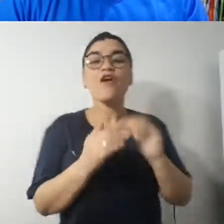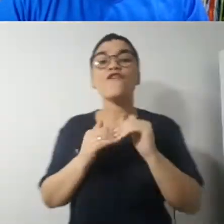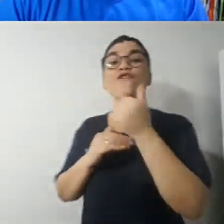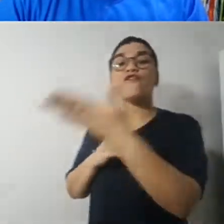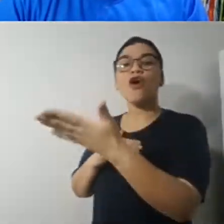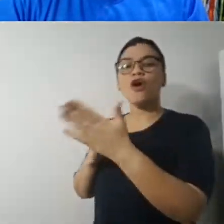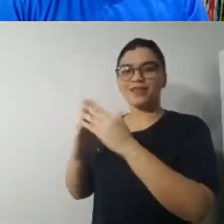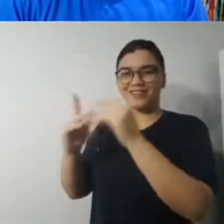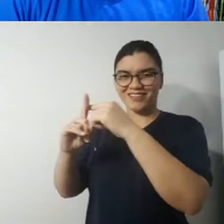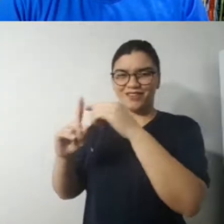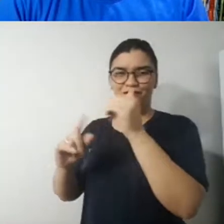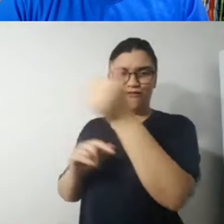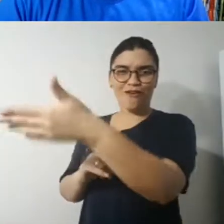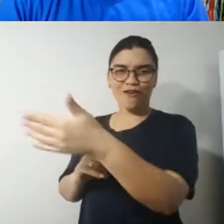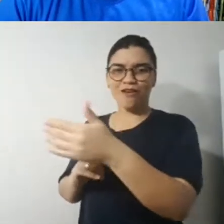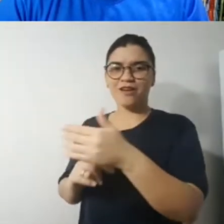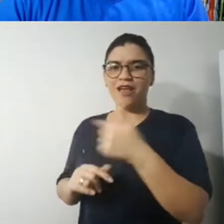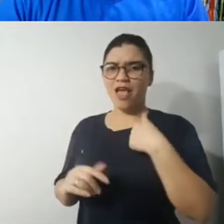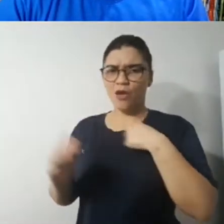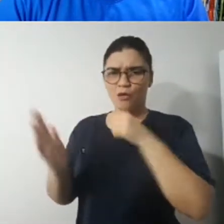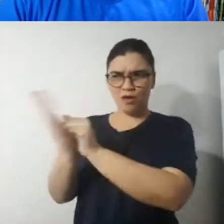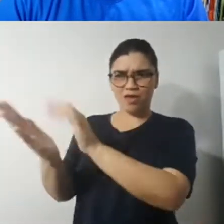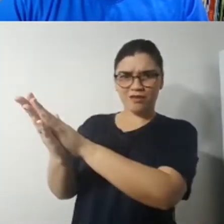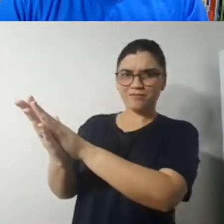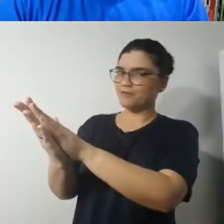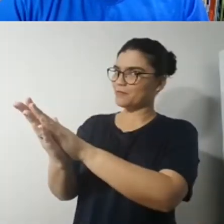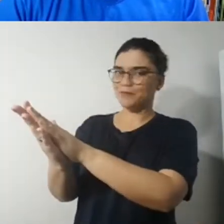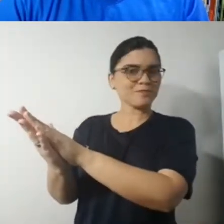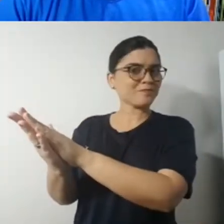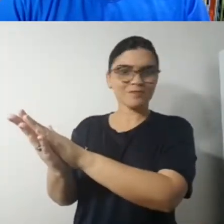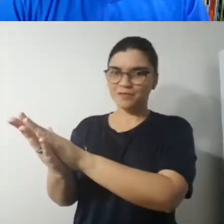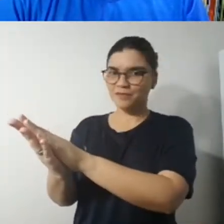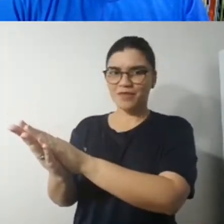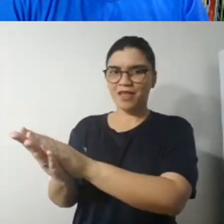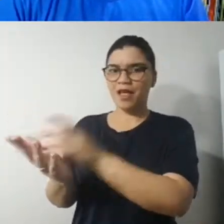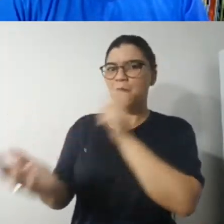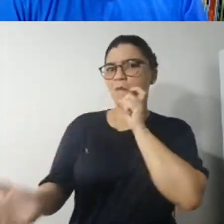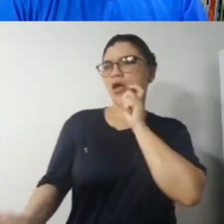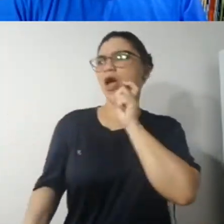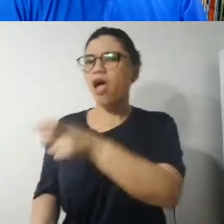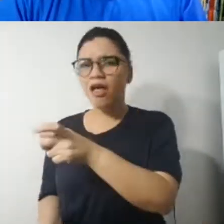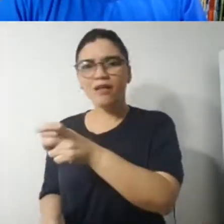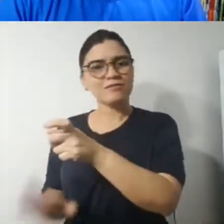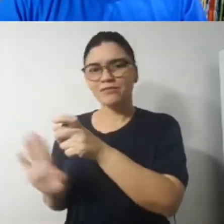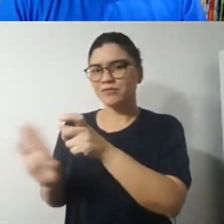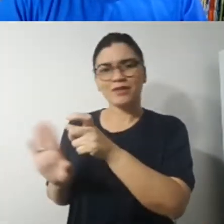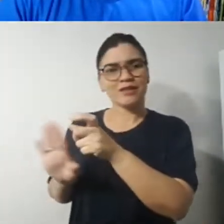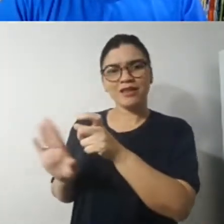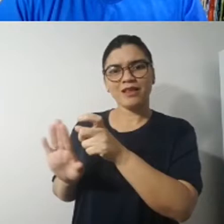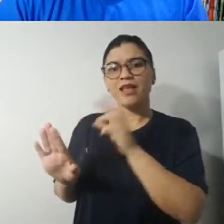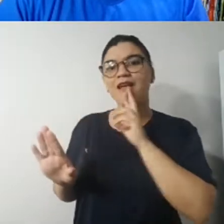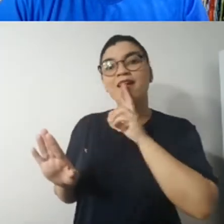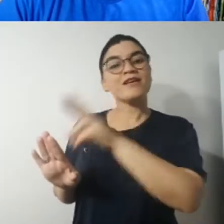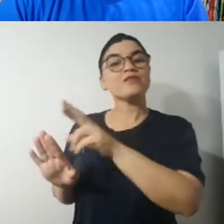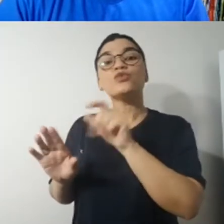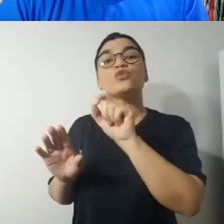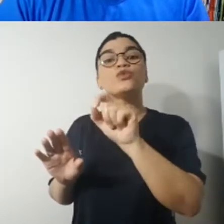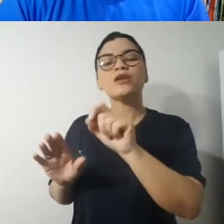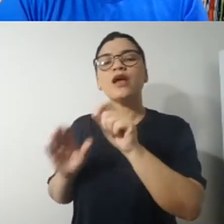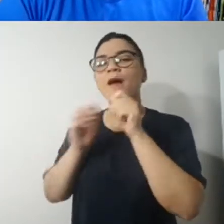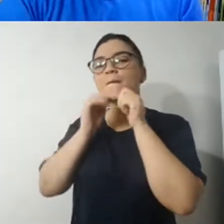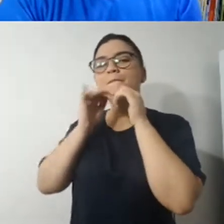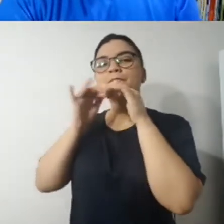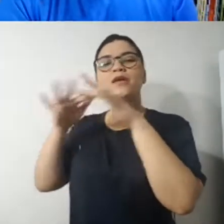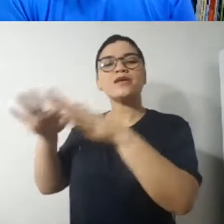não posso pagar mal com mal, nem ofensa com ofensa, mas eu devo responder a todos com